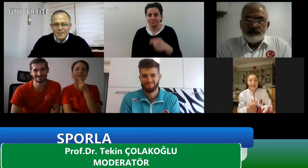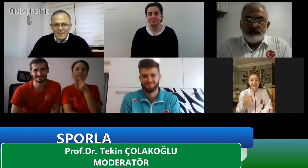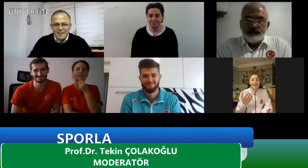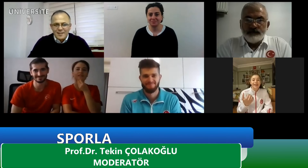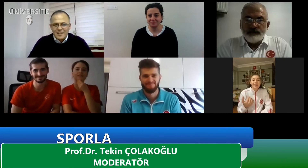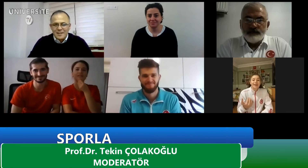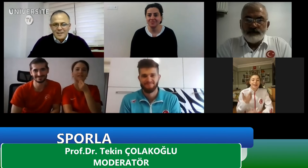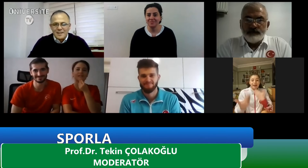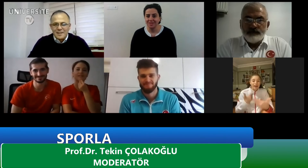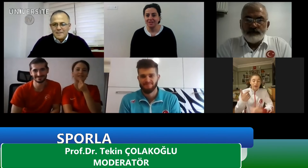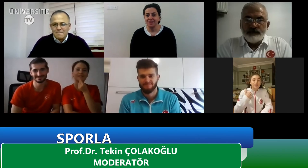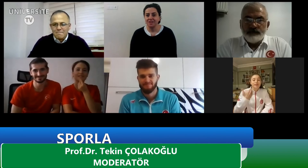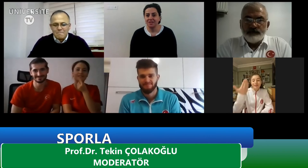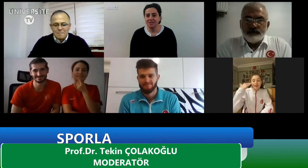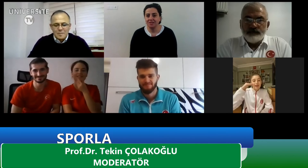arkadaşımız.